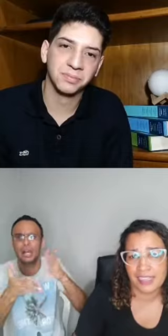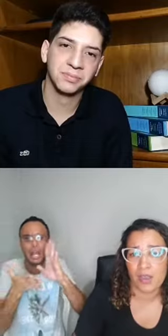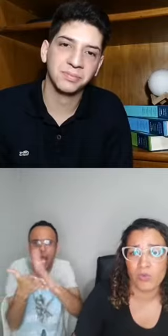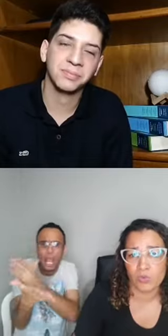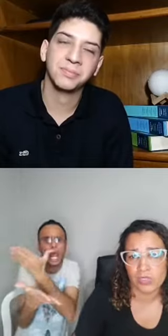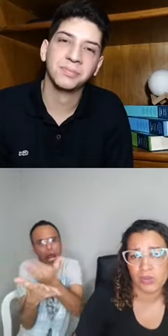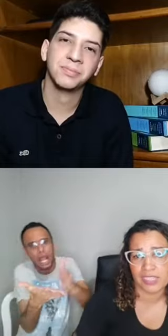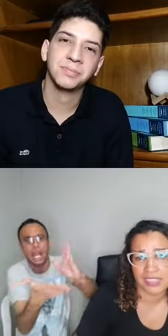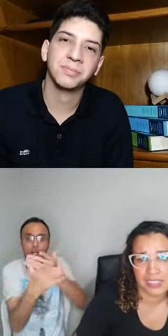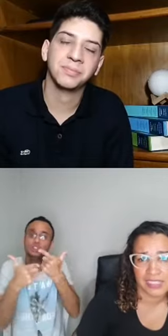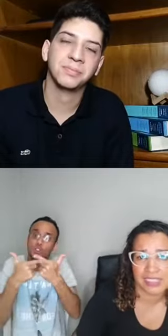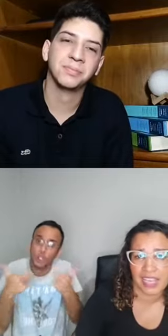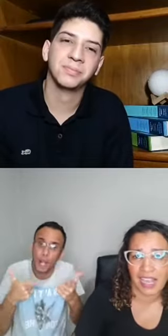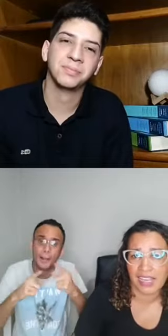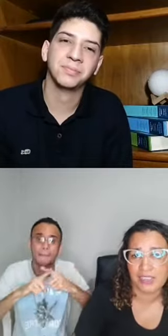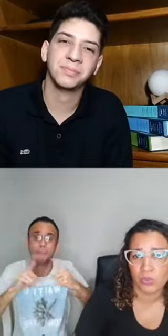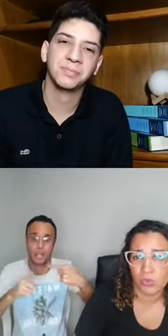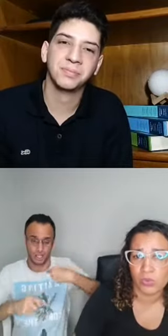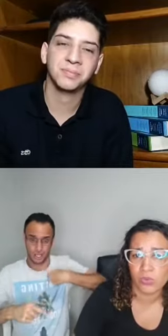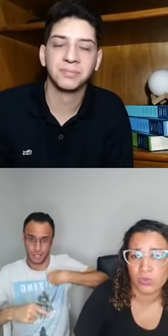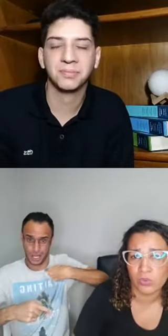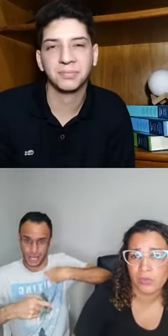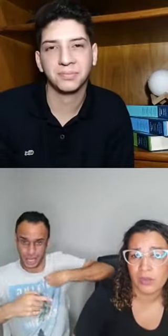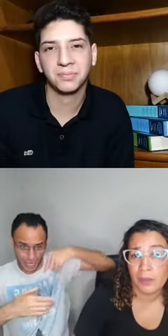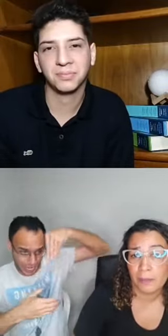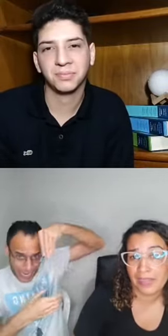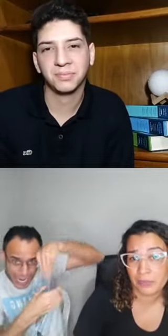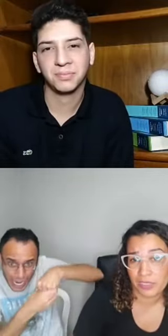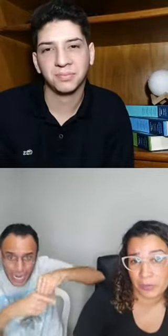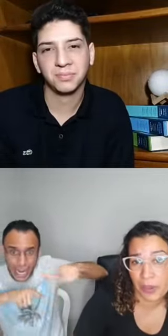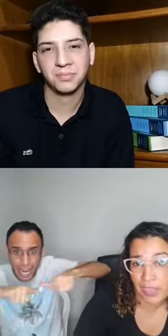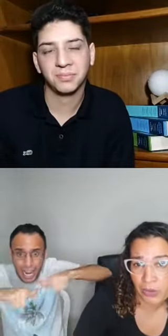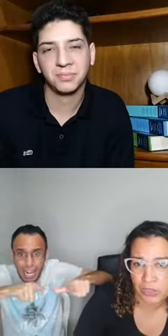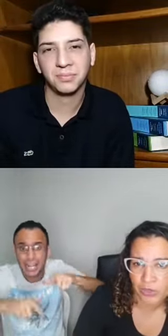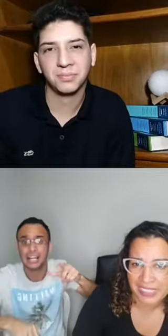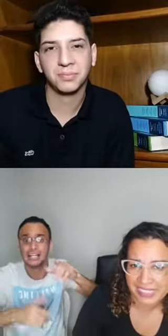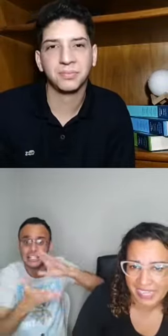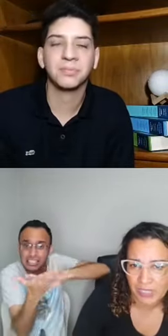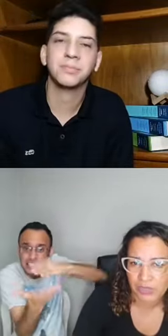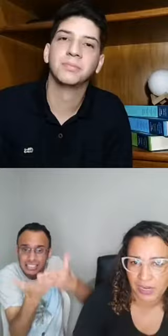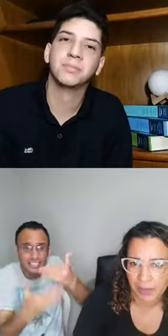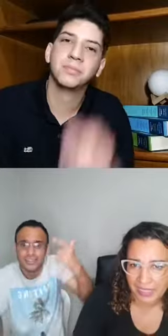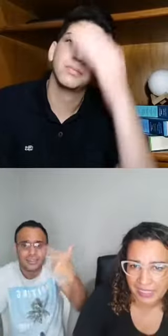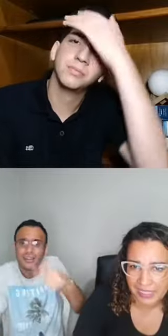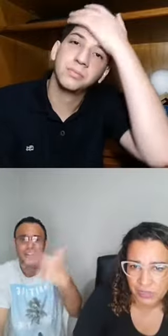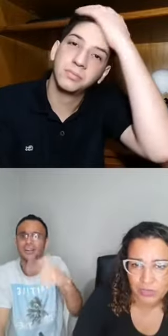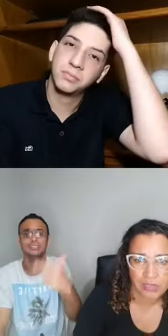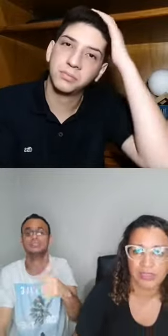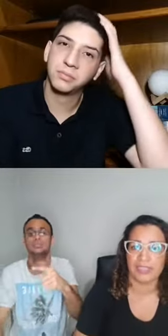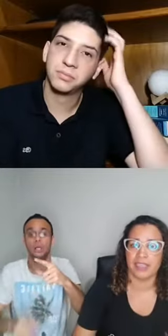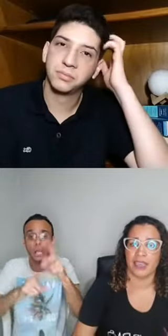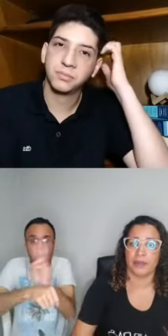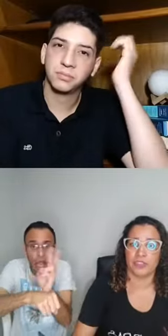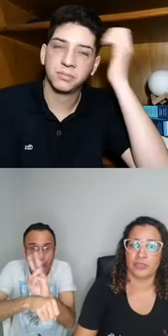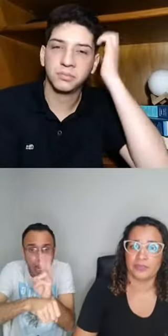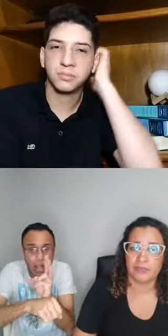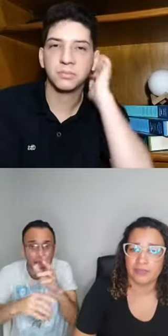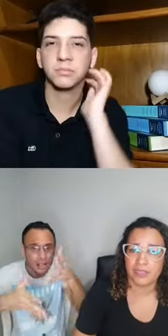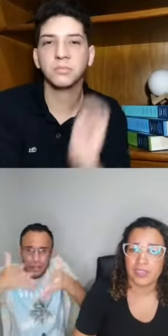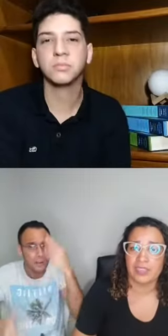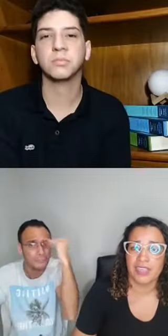né? Tem alguns que conseguem sinalizar e tudo. Mas, por exemplo, eu que estou ali dentro trabalhando, não tem